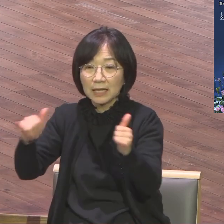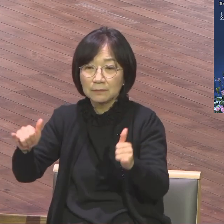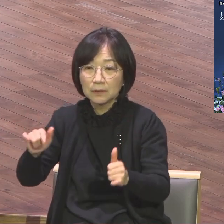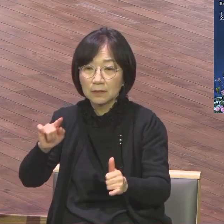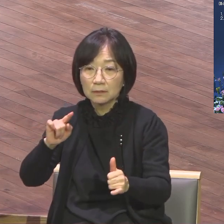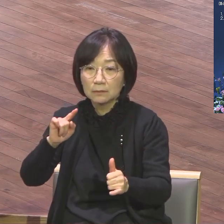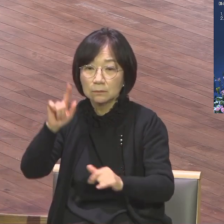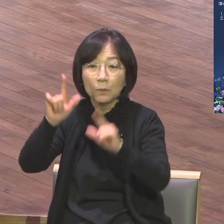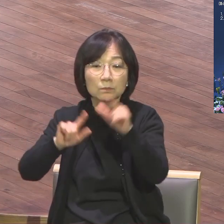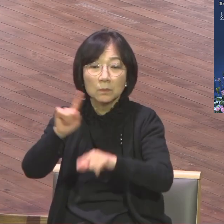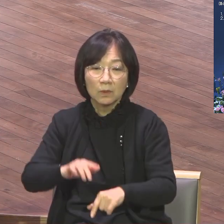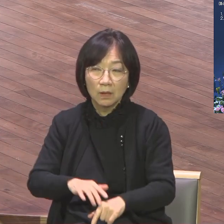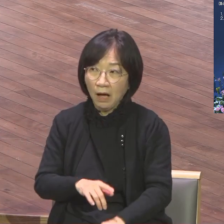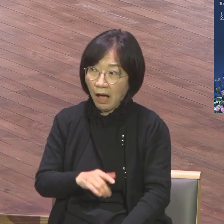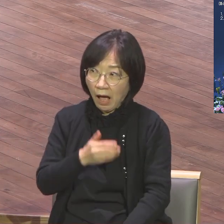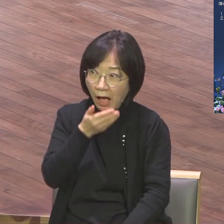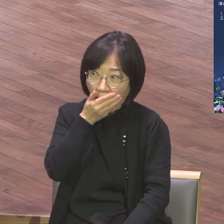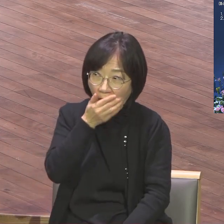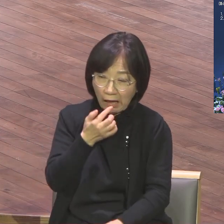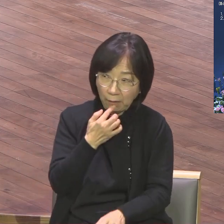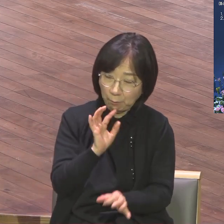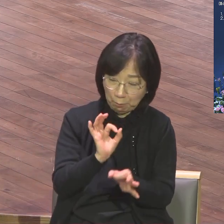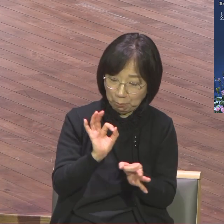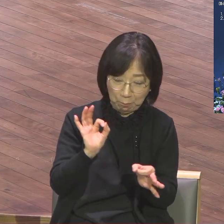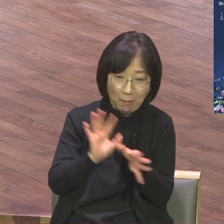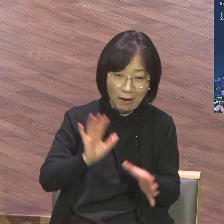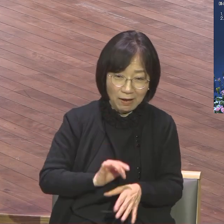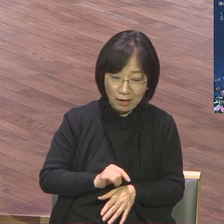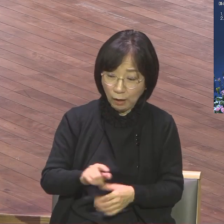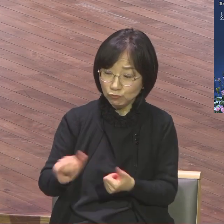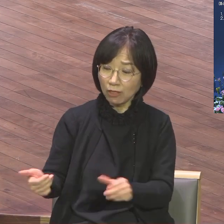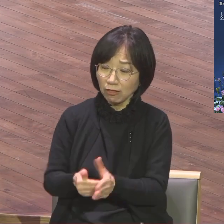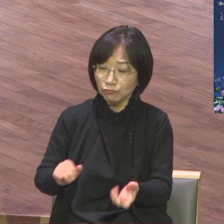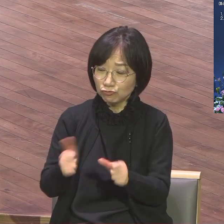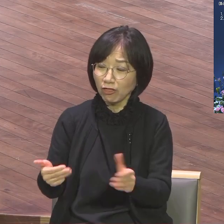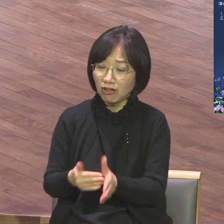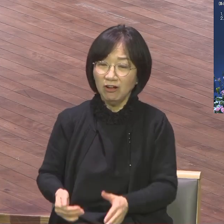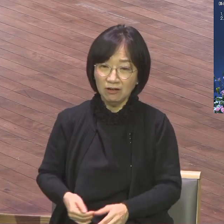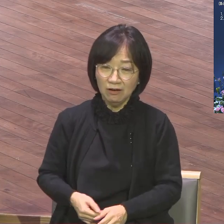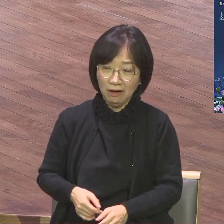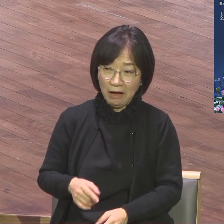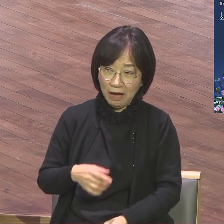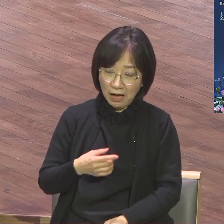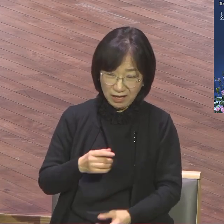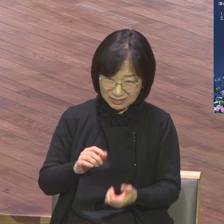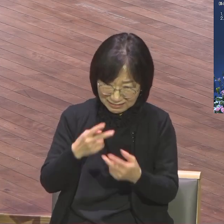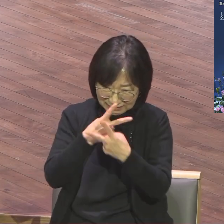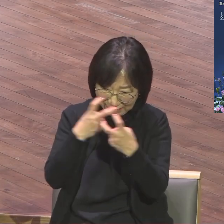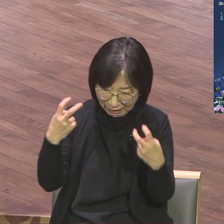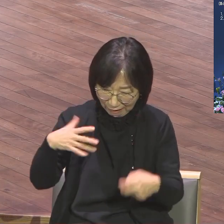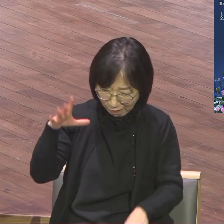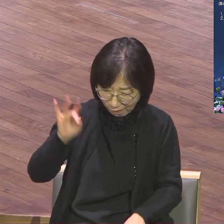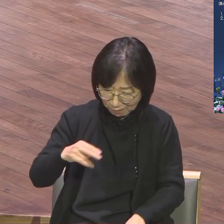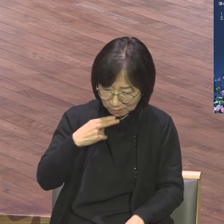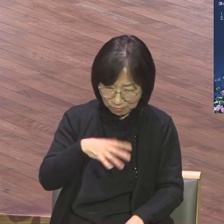비웃더라 그랬어요. 비웃지. 죽었다, 죽은 걸 봤는데 분명히 숨이 끊어 죽었는데